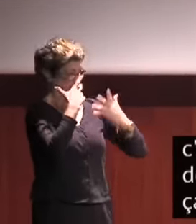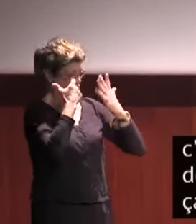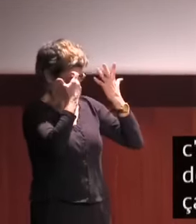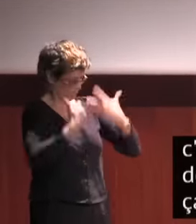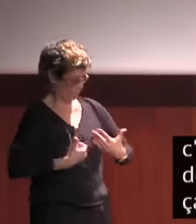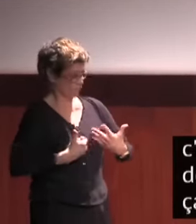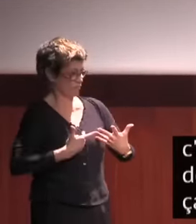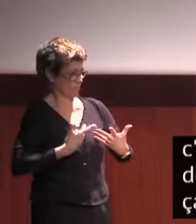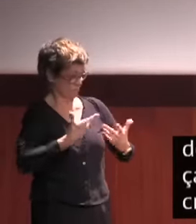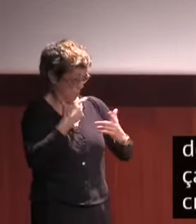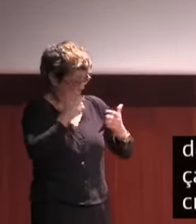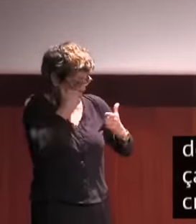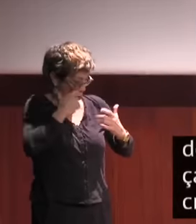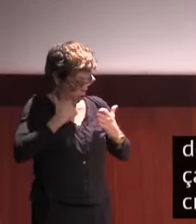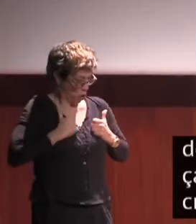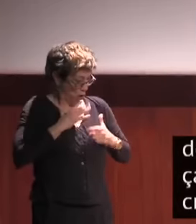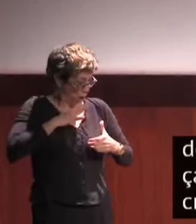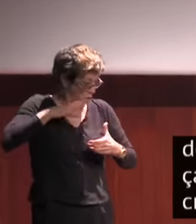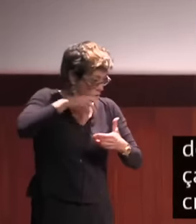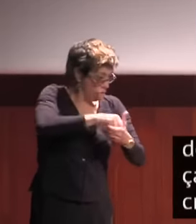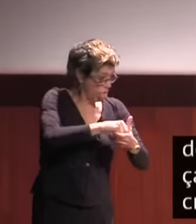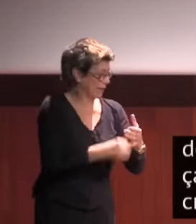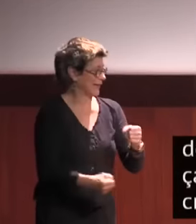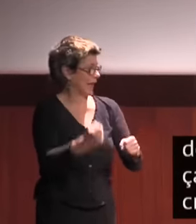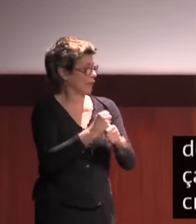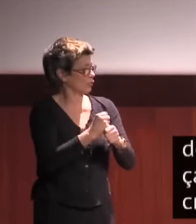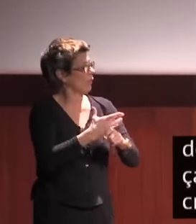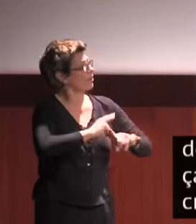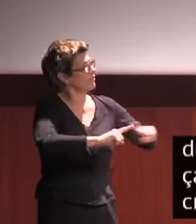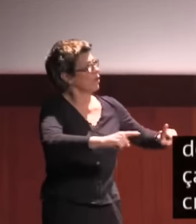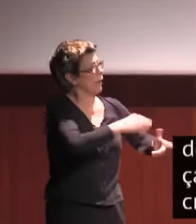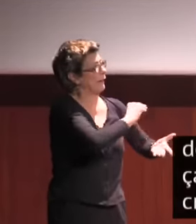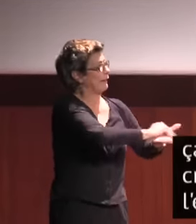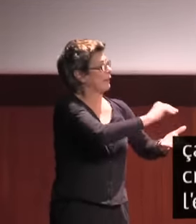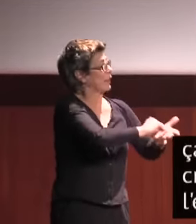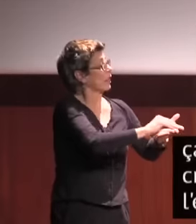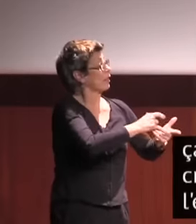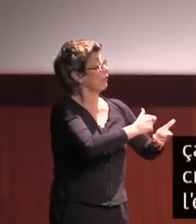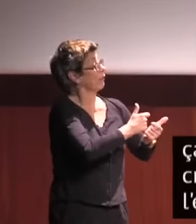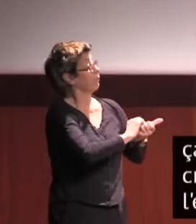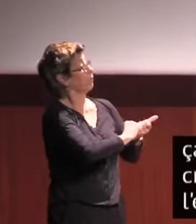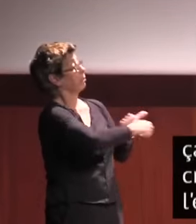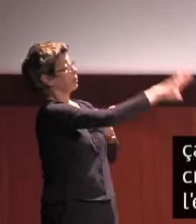qu'il transmet ? En tout cas, il y a une différence avec l'écrit, ça c'est sûr.